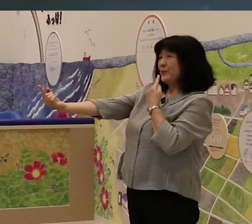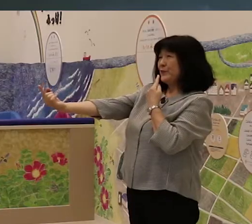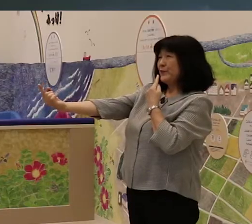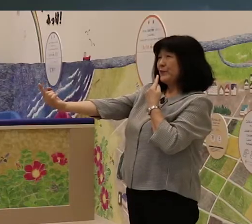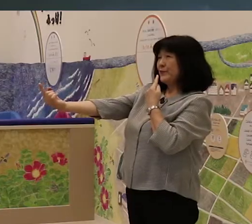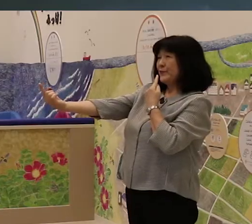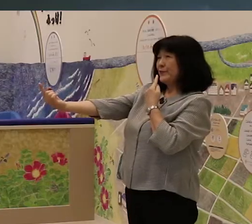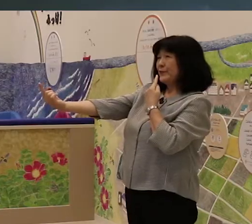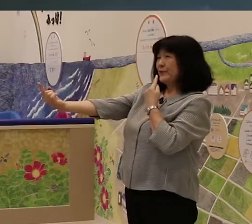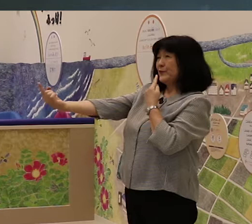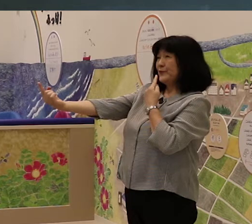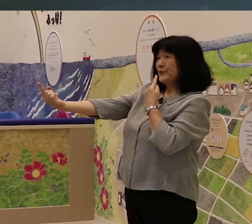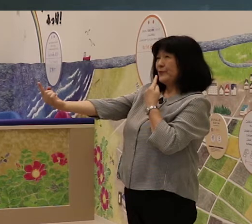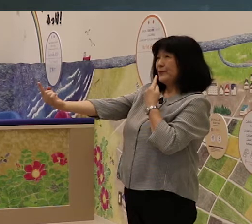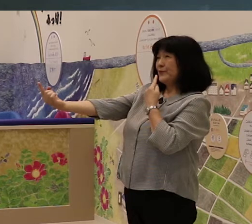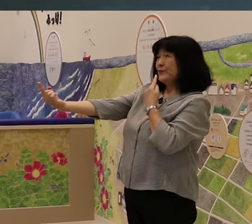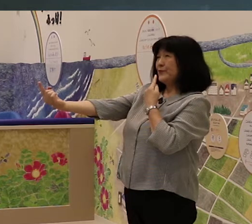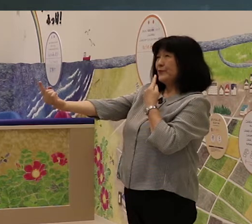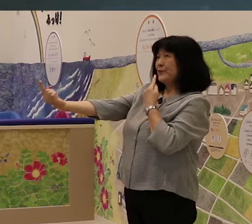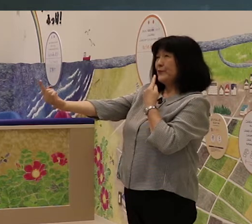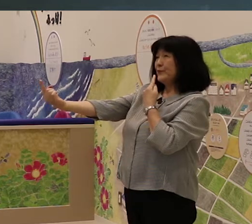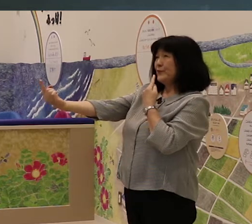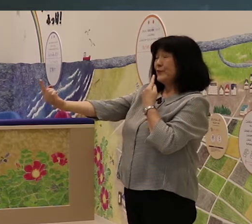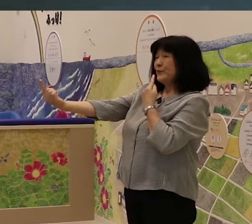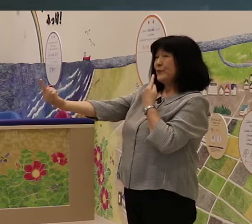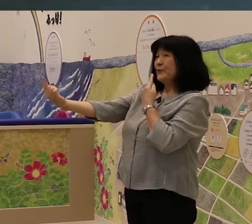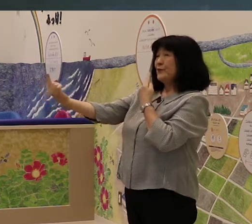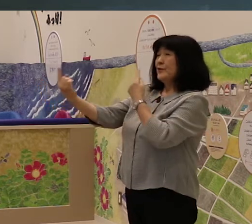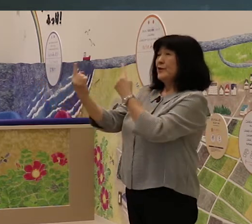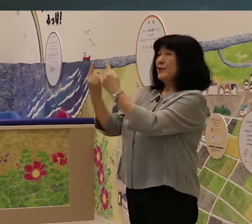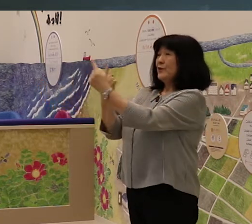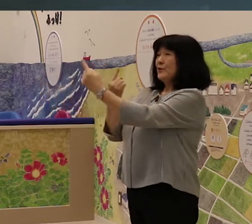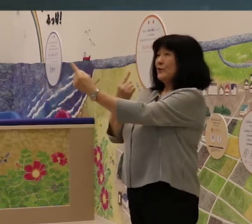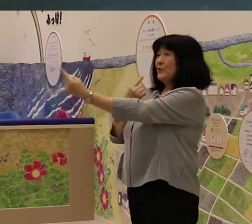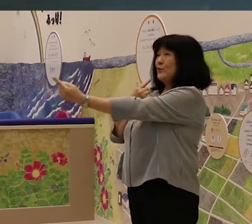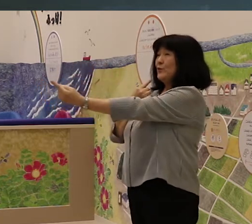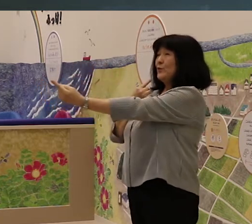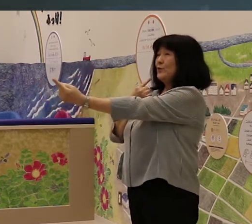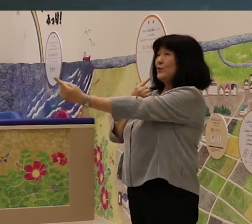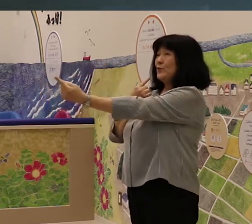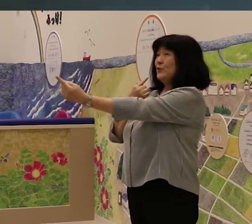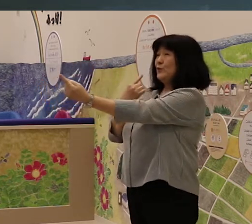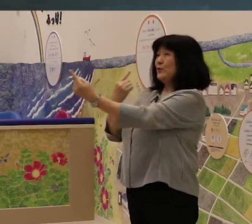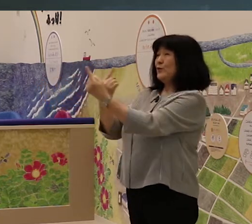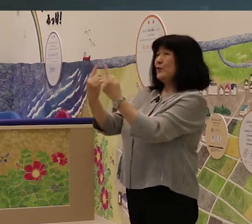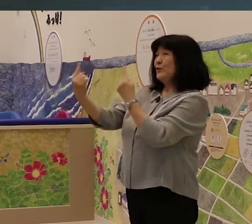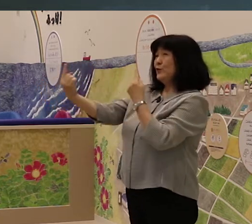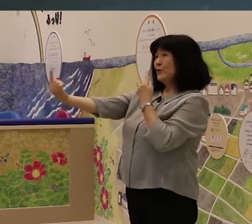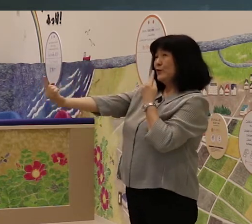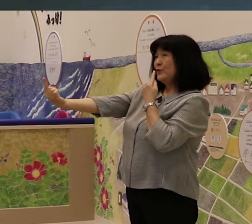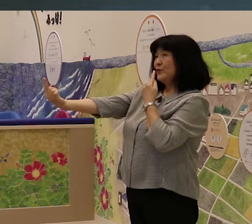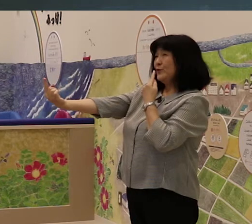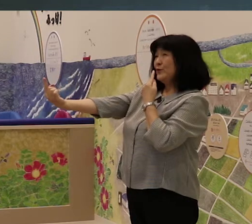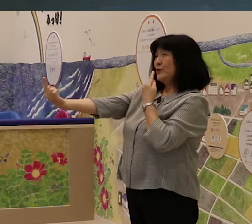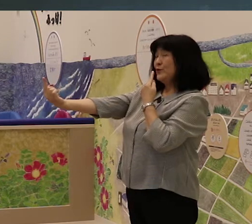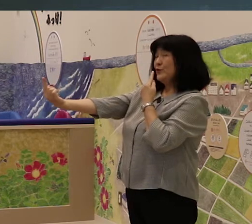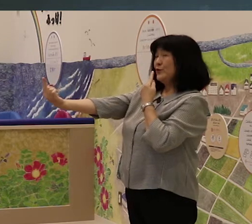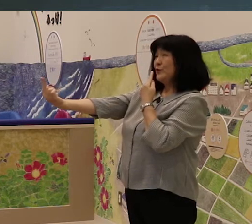甲を前に向けて立てた両手の人差し指を交互に手前へ引き寄せます